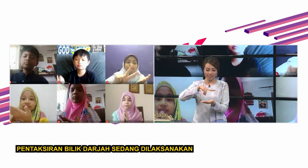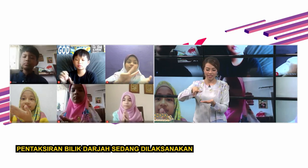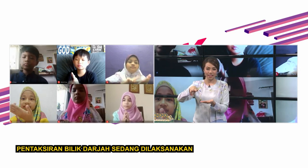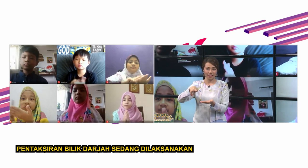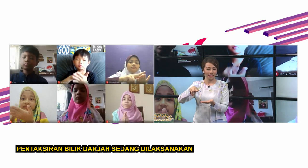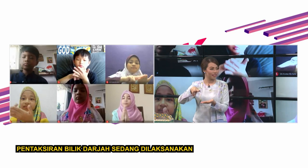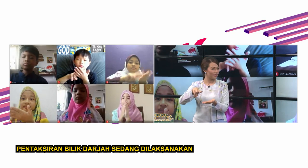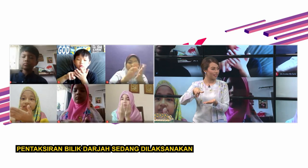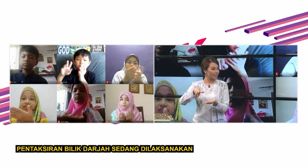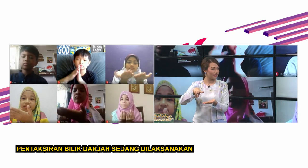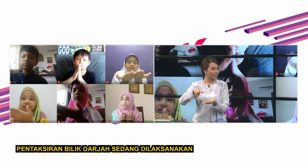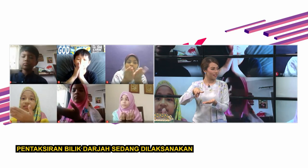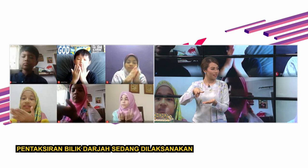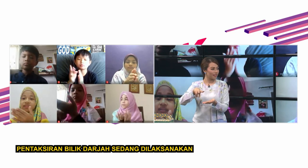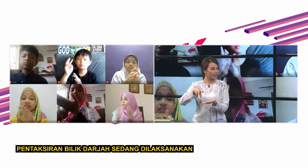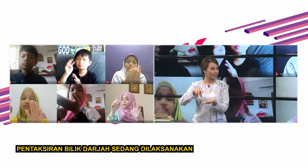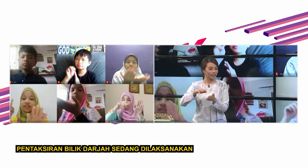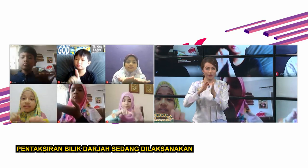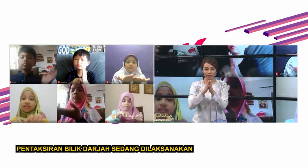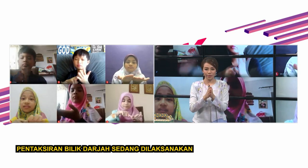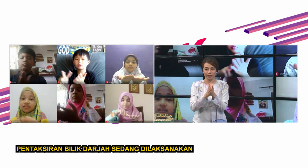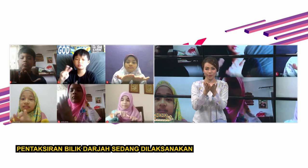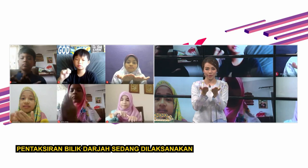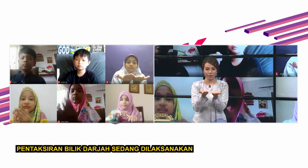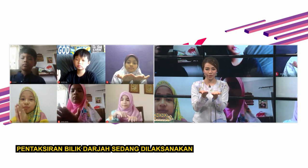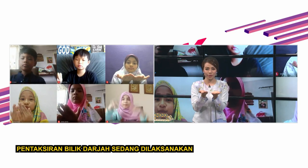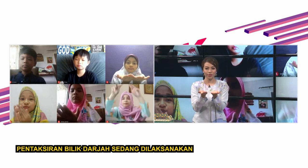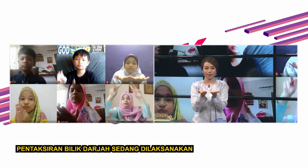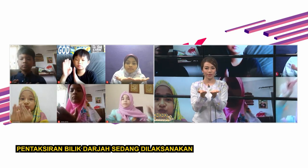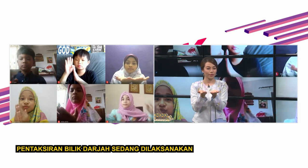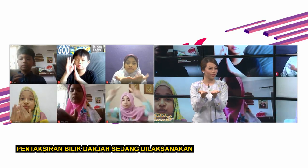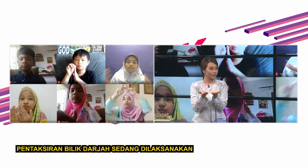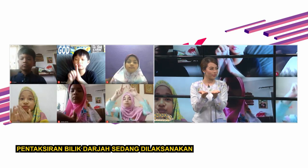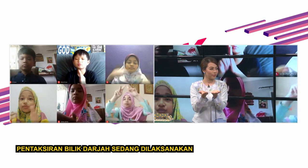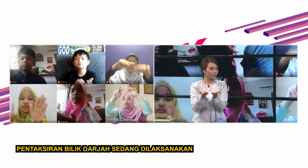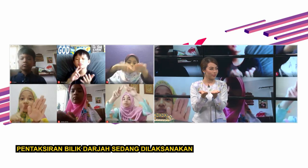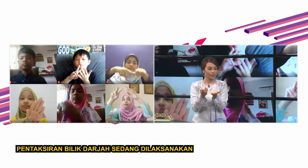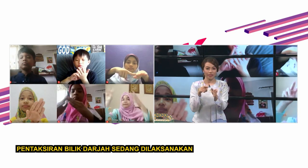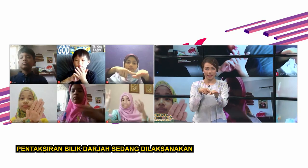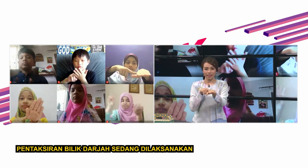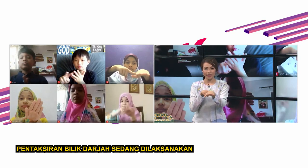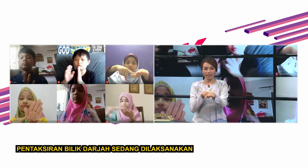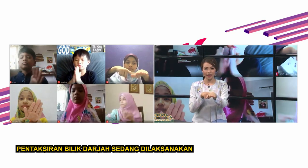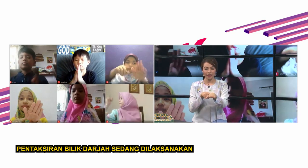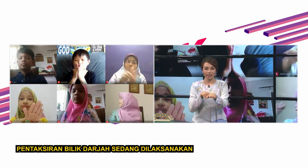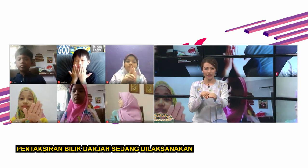Baca. Apa? Buku. Buku. Dan di.